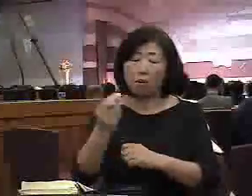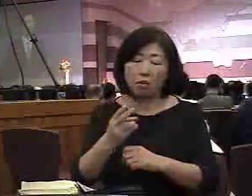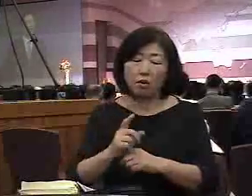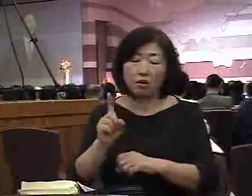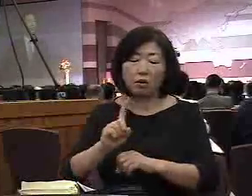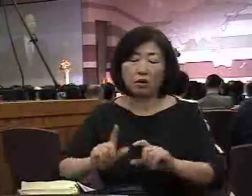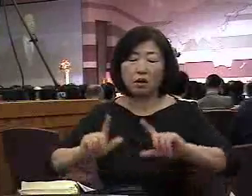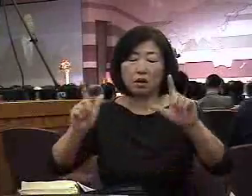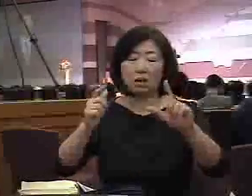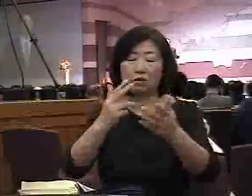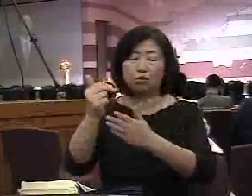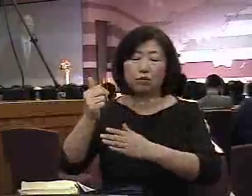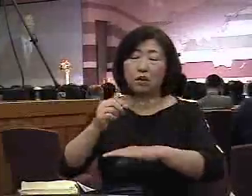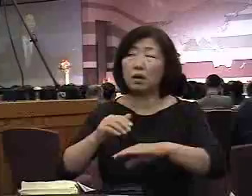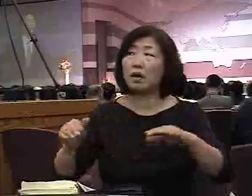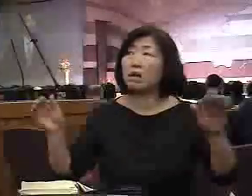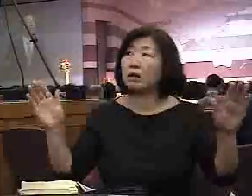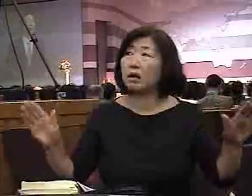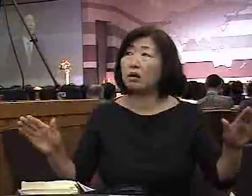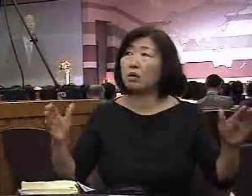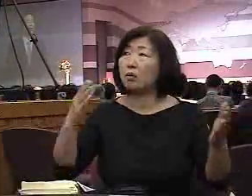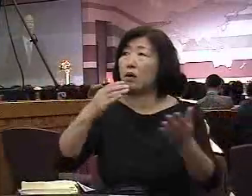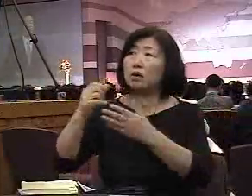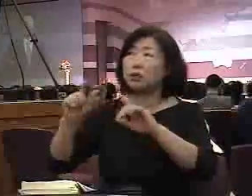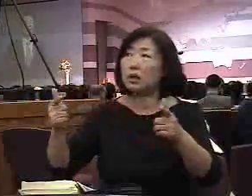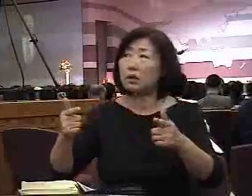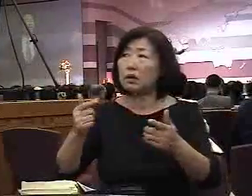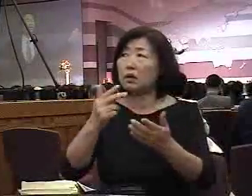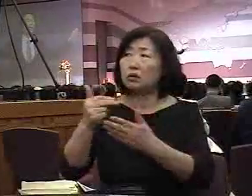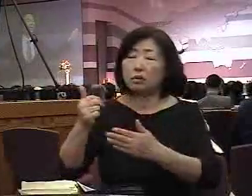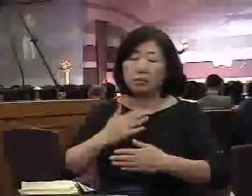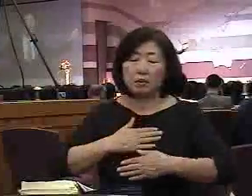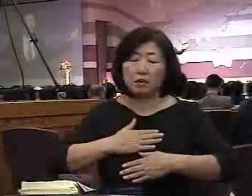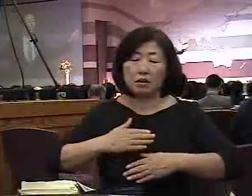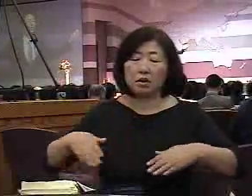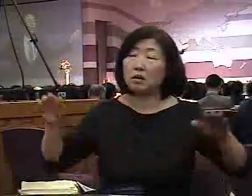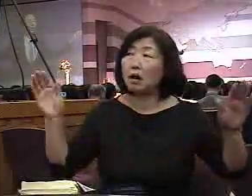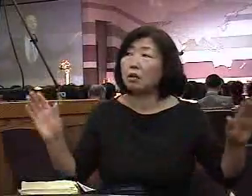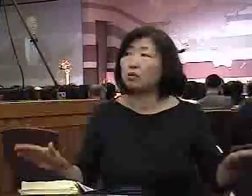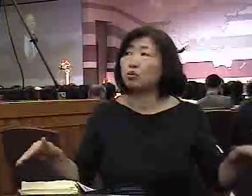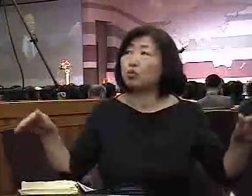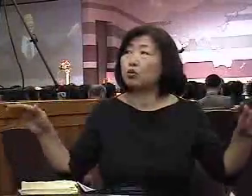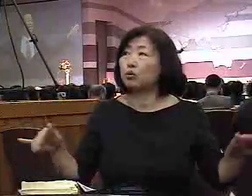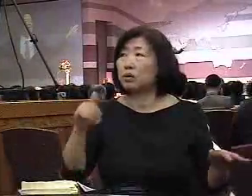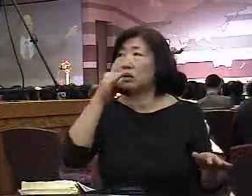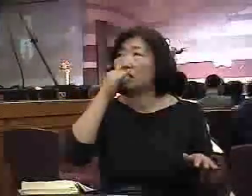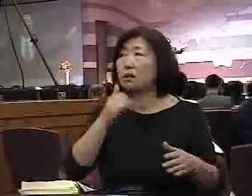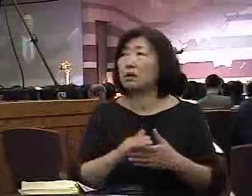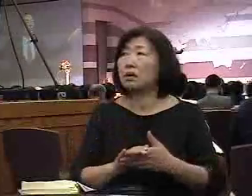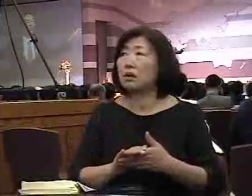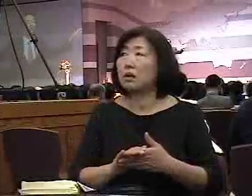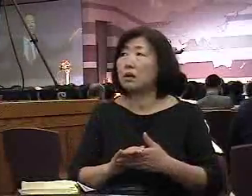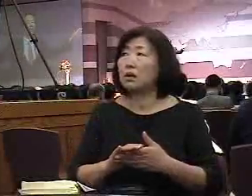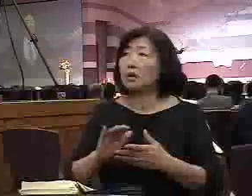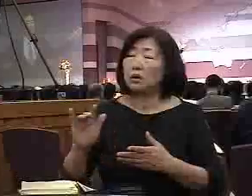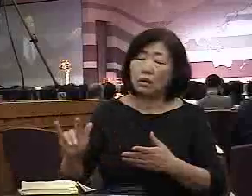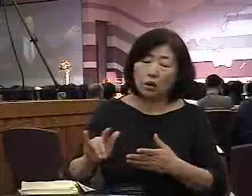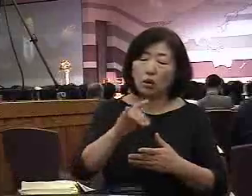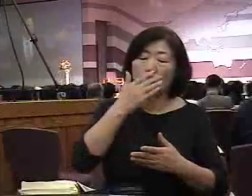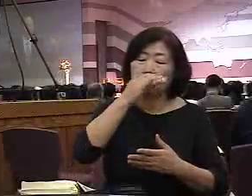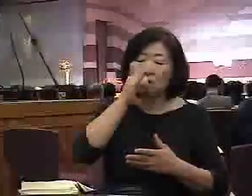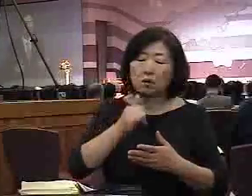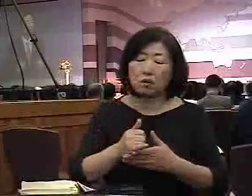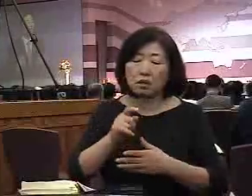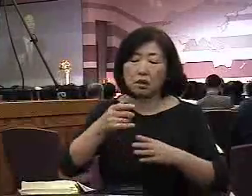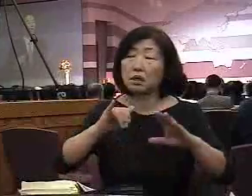날 이제는 더 이상 주님이 날개로 우리를 받아주시지 않아도 주님 제가 날 수 있게 되었네요. 주님, 이제는 내가 이것을 날아오를 수가 있습니다.